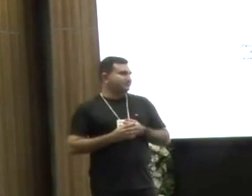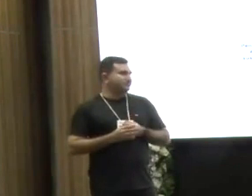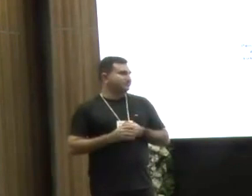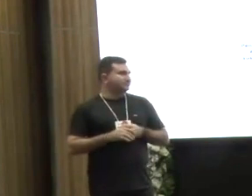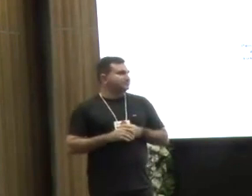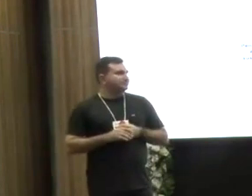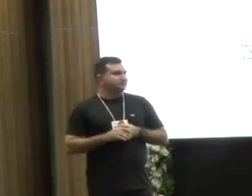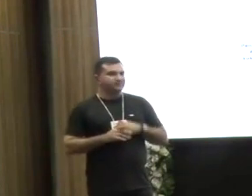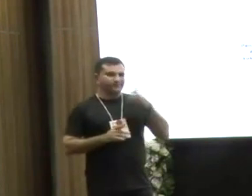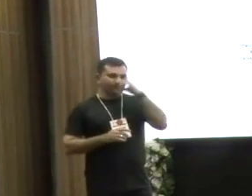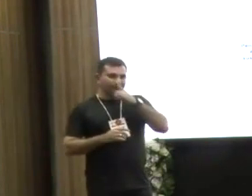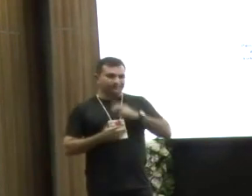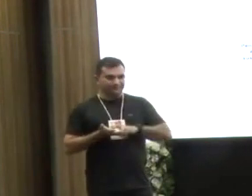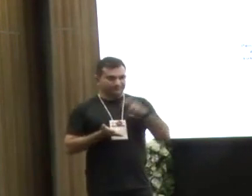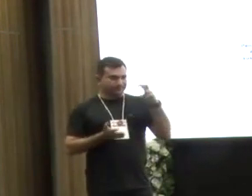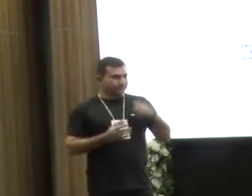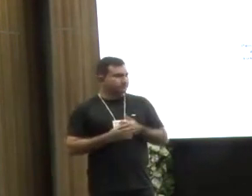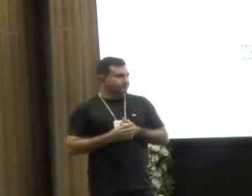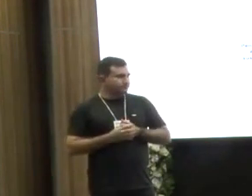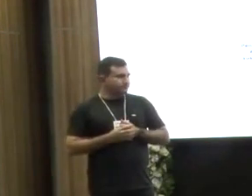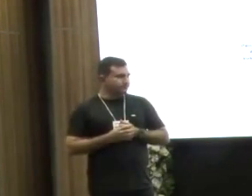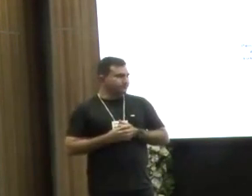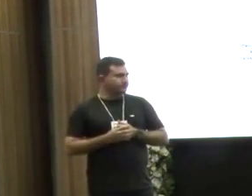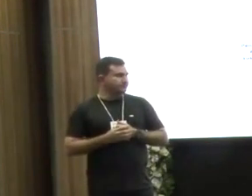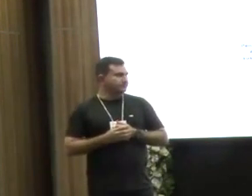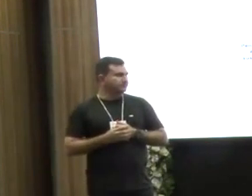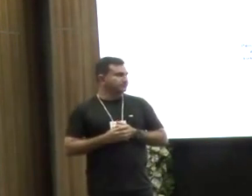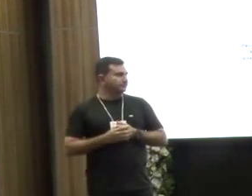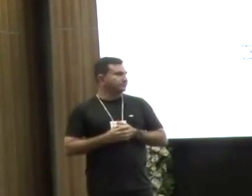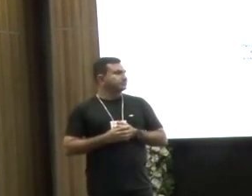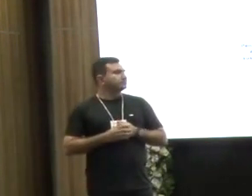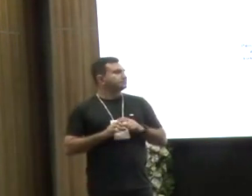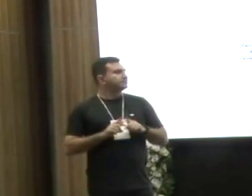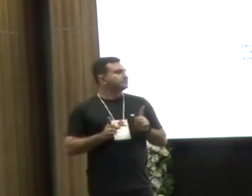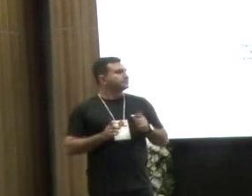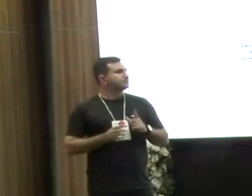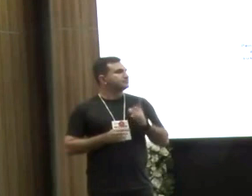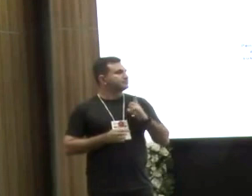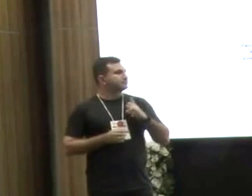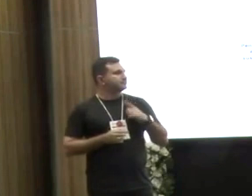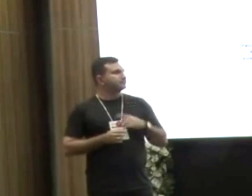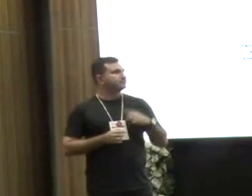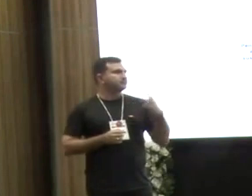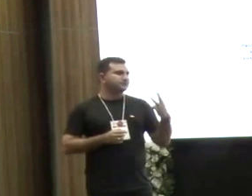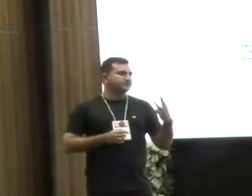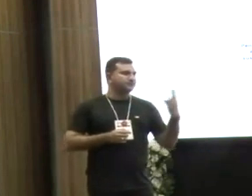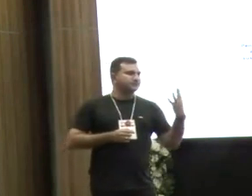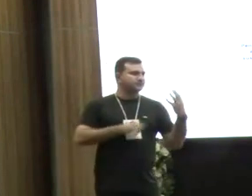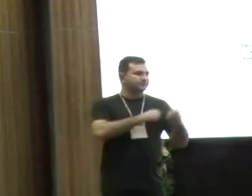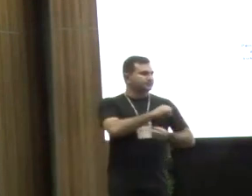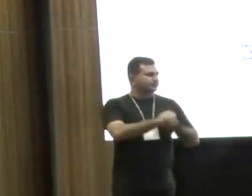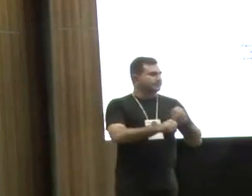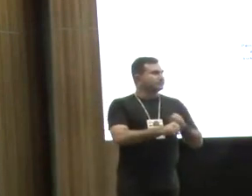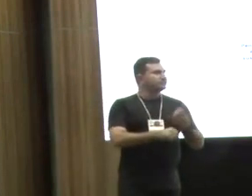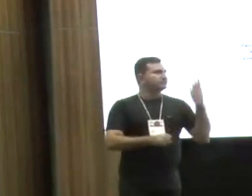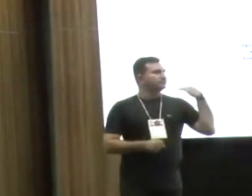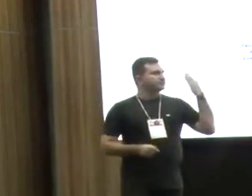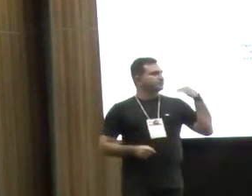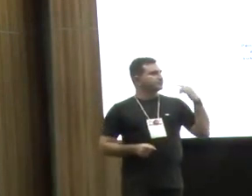Domingo pela manhã. Mas estava passando, há uns 3, 4 anos atrás,